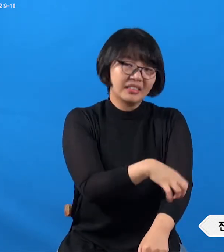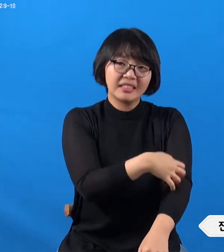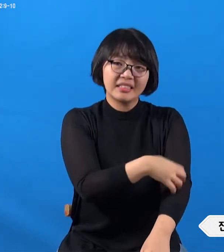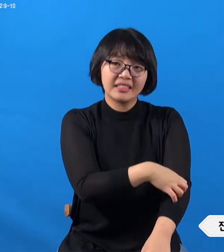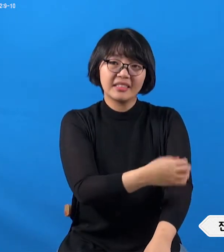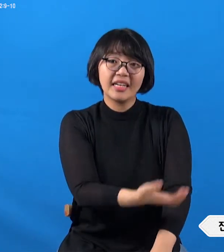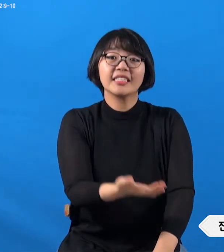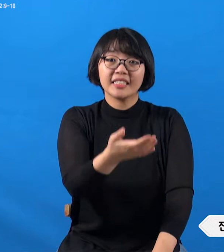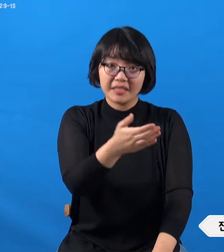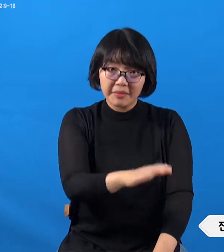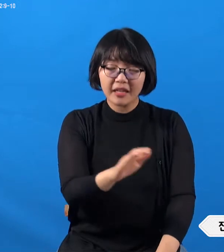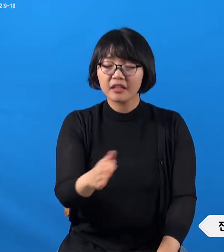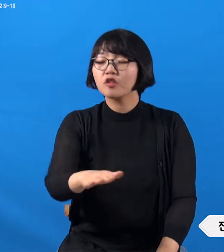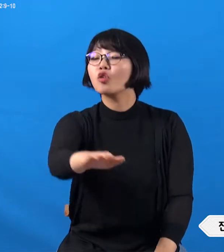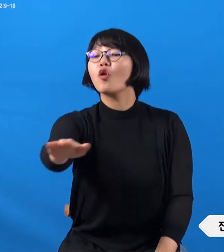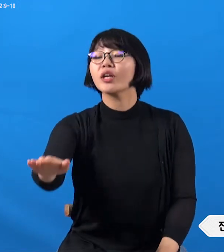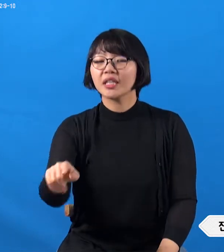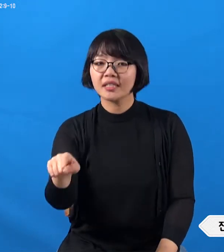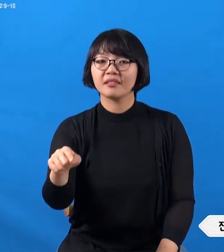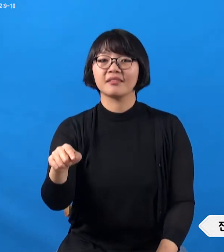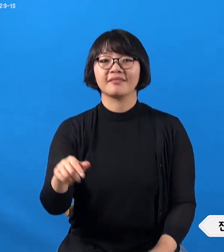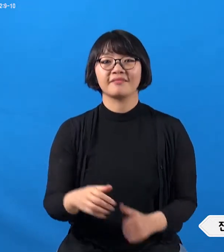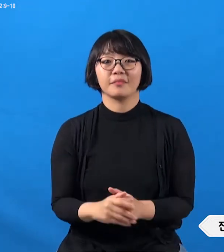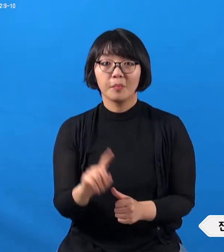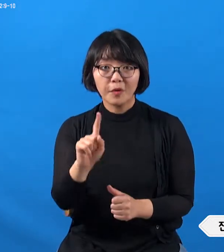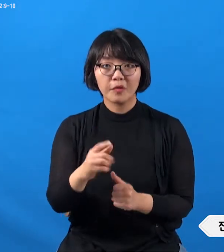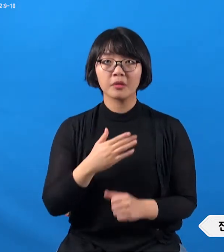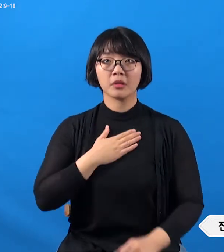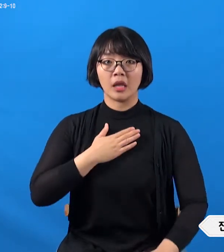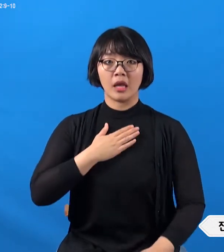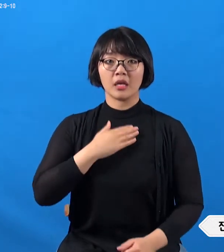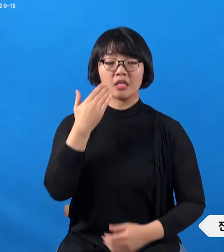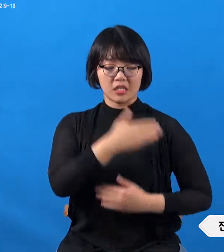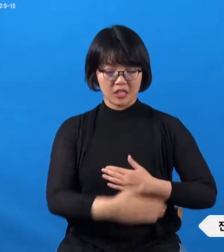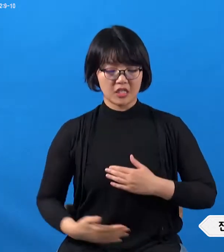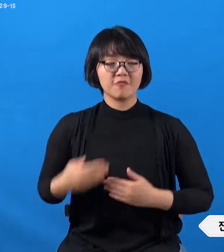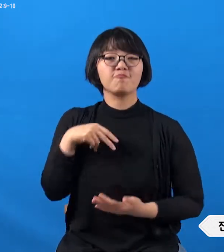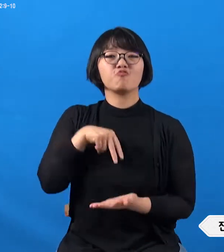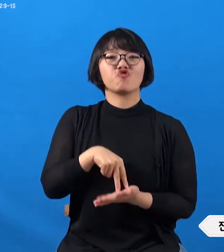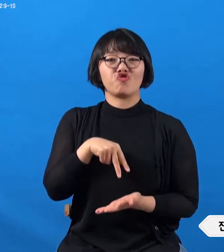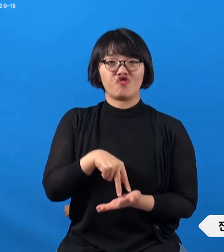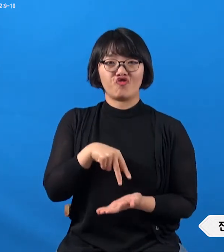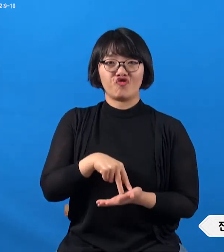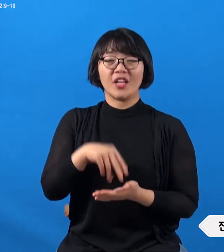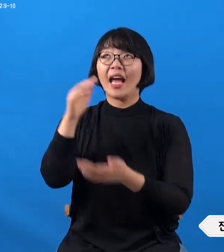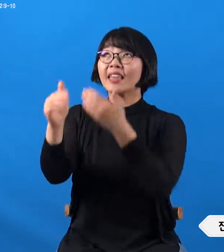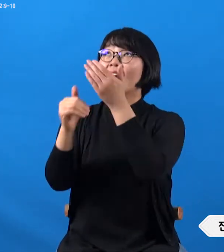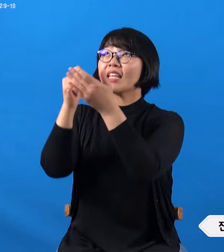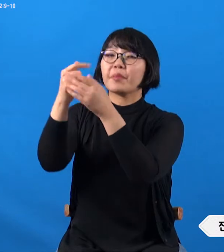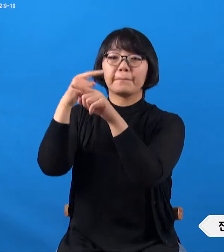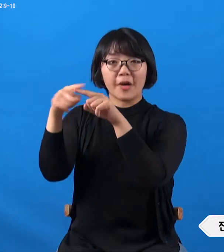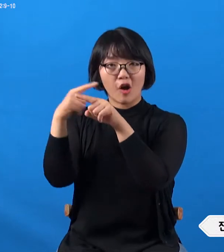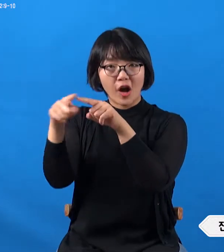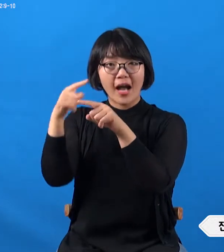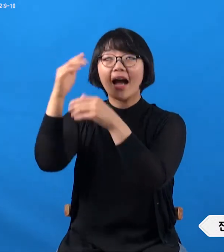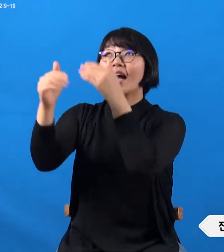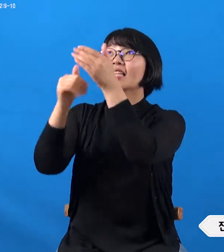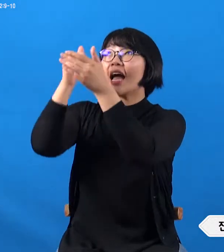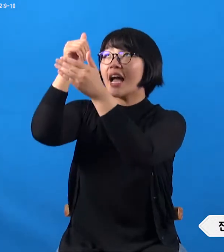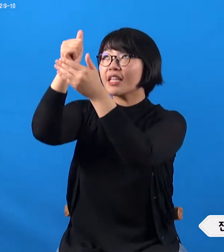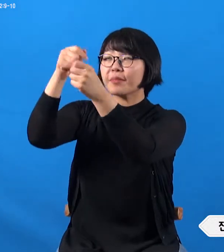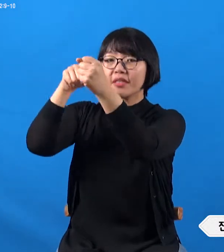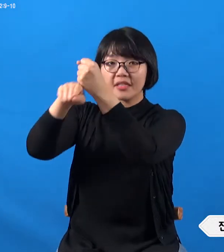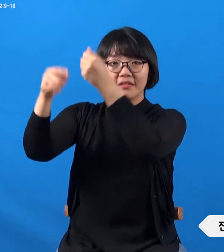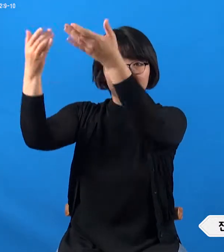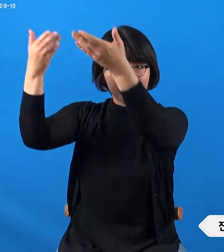그러나 너희는 이라고 말씀하시며 오늘 우리의 신분에 대하여 하나님의 평가, 하나님의